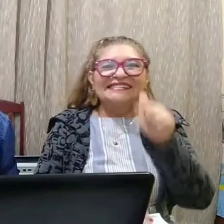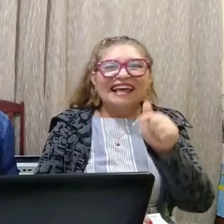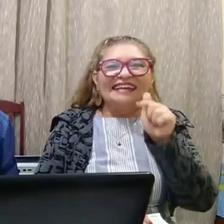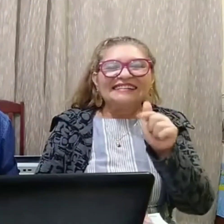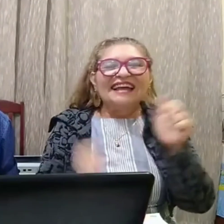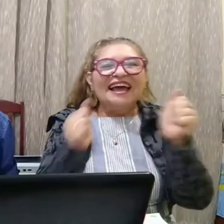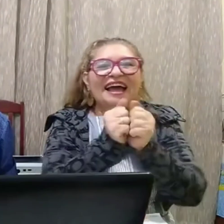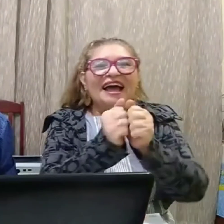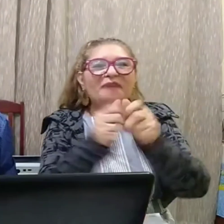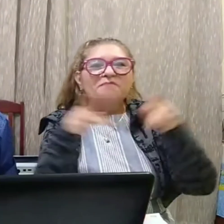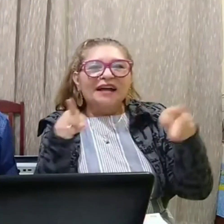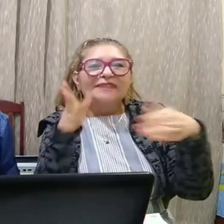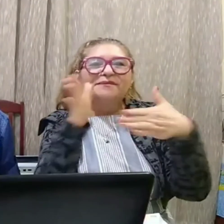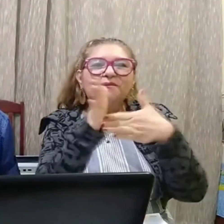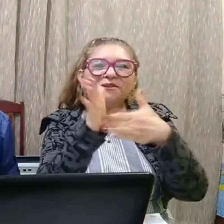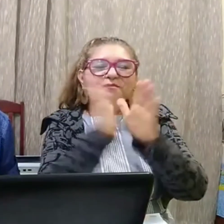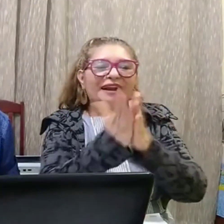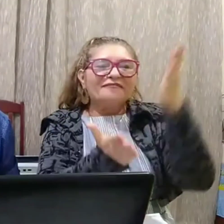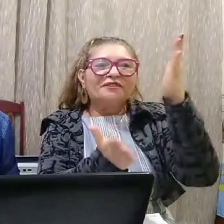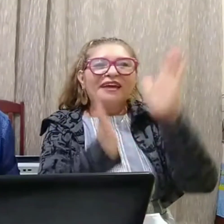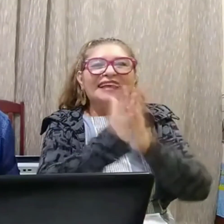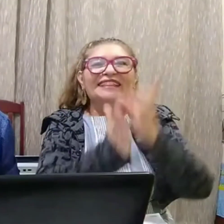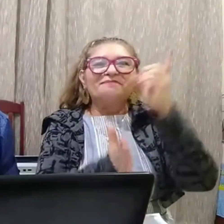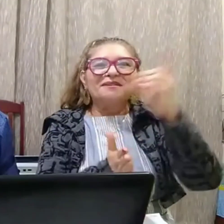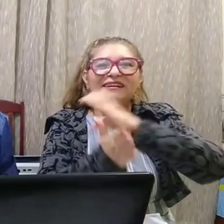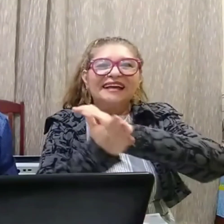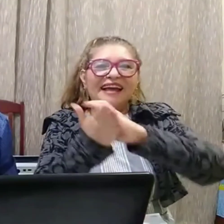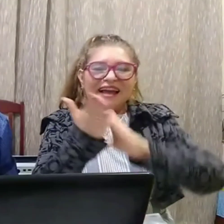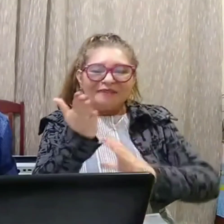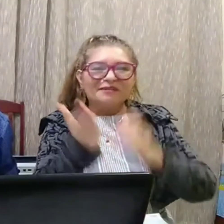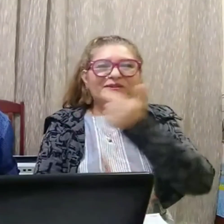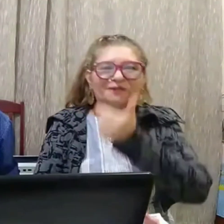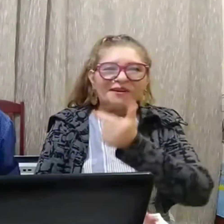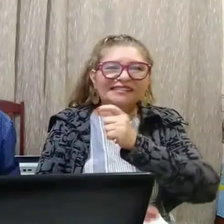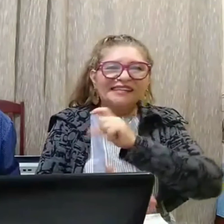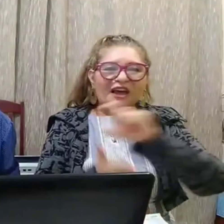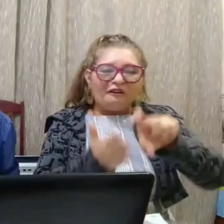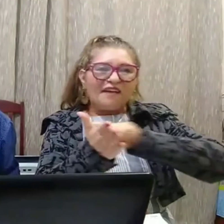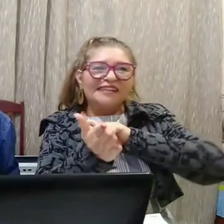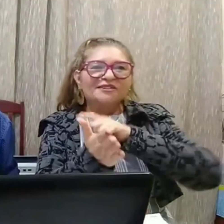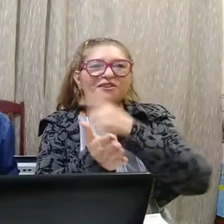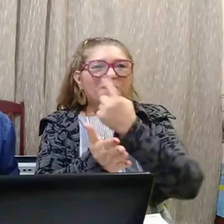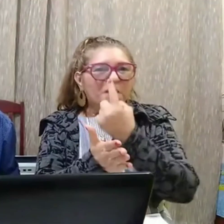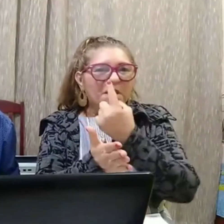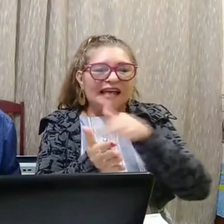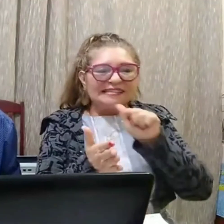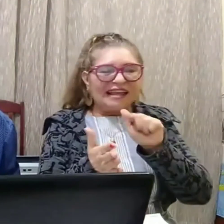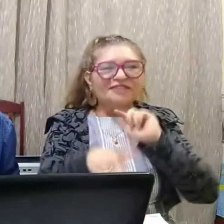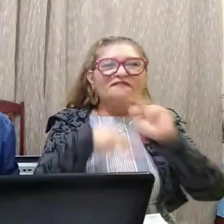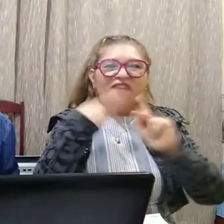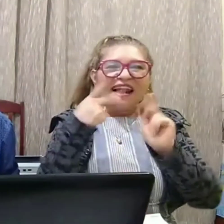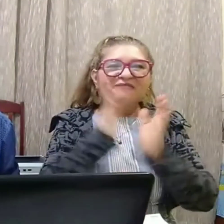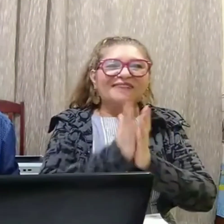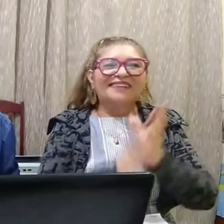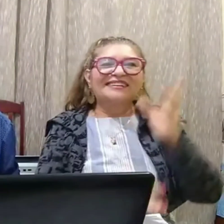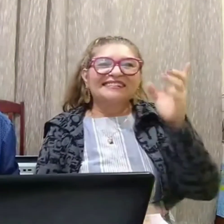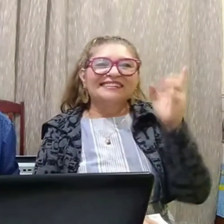Apocalipse, o último livro da Bíblia, capítulo 2, versos de 1 a 7. Diz assim a palavra do nosso